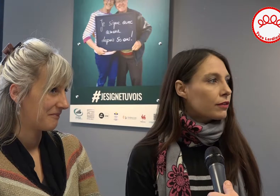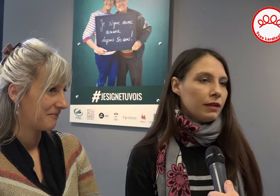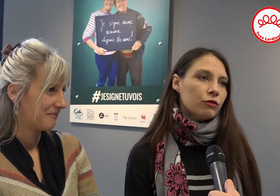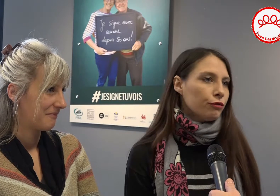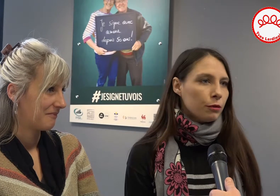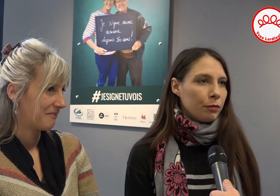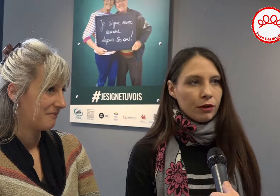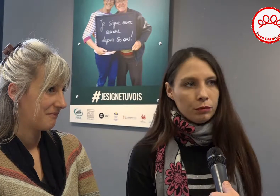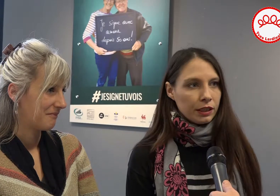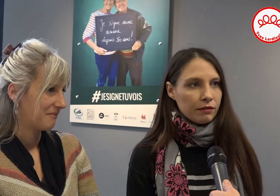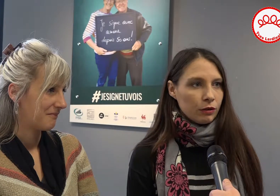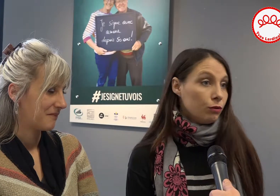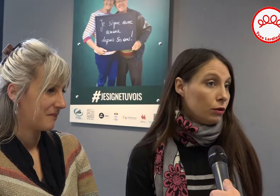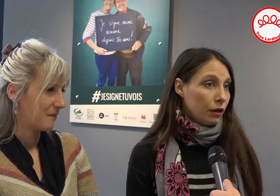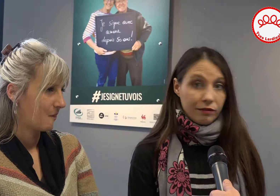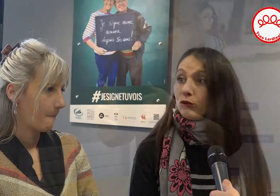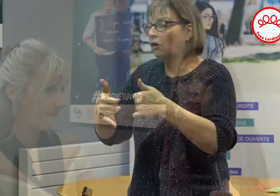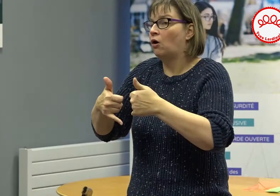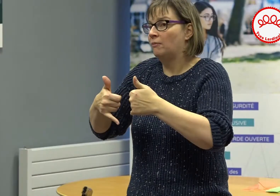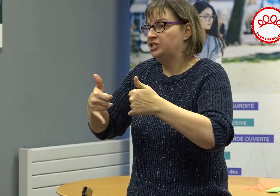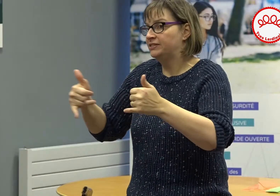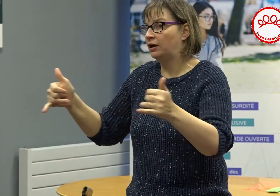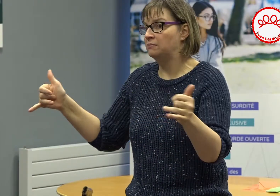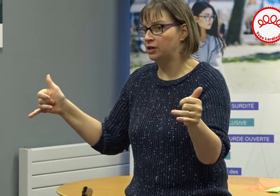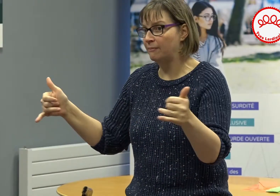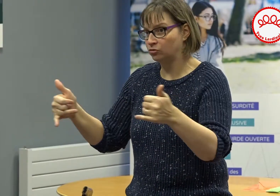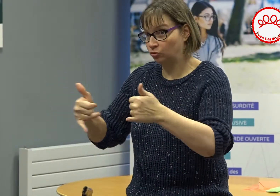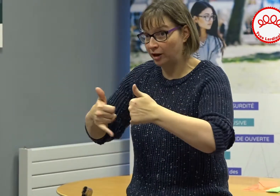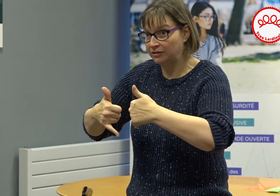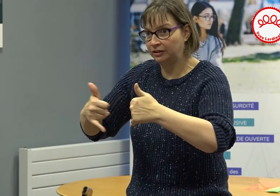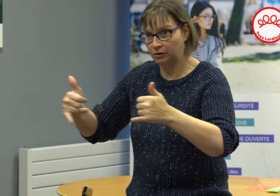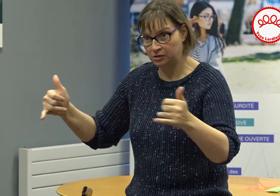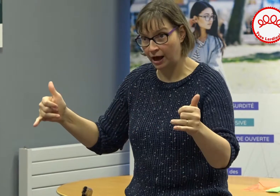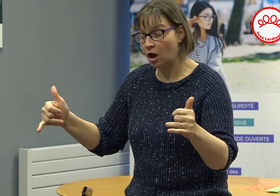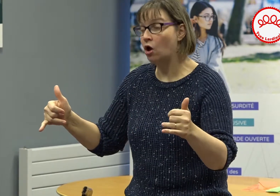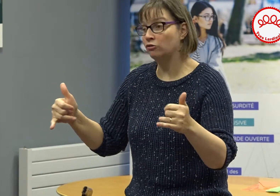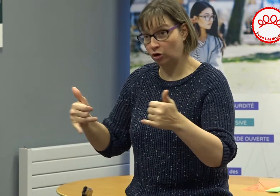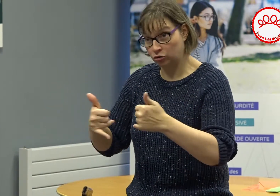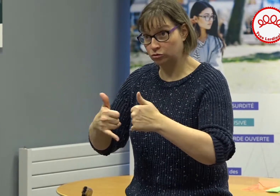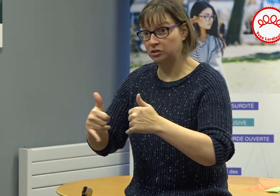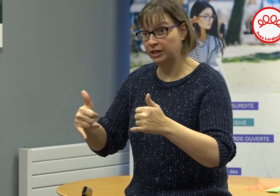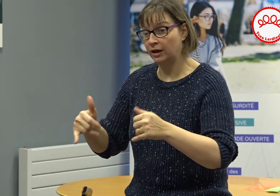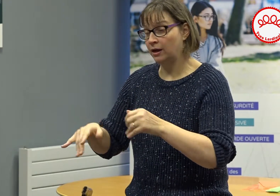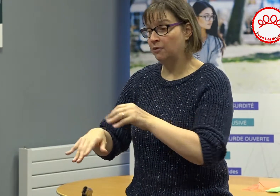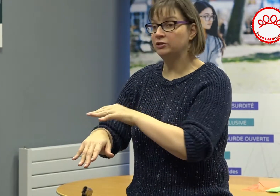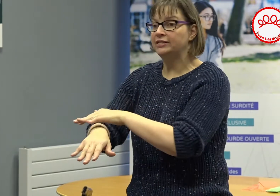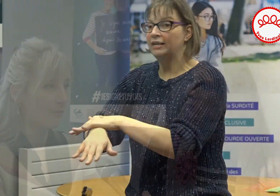personnes-là souffrent de ne pas pouvoir communiquer avec nous, avec tout le monde. Et donc, cette animation finalement très ludique fait s'écrouler les barrières. Ça aide vraiment